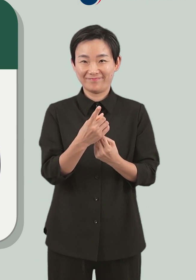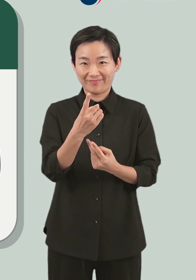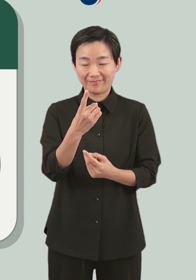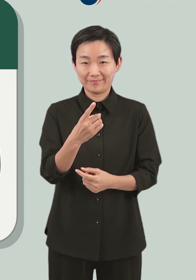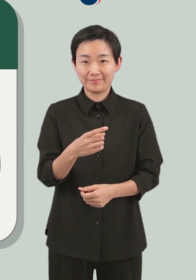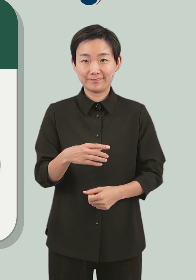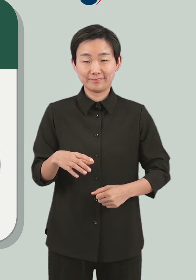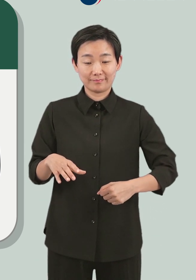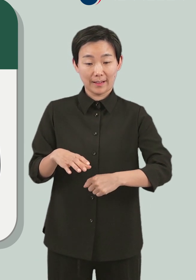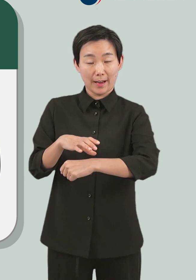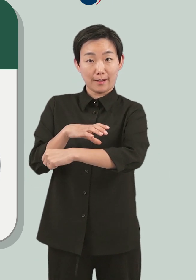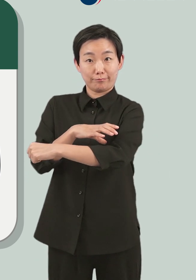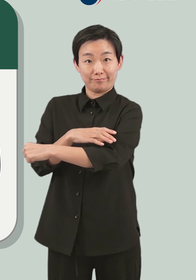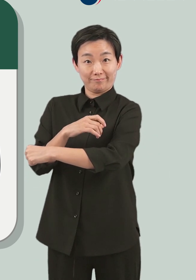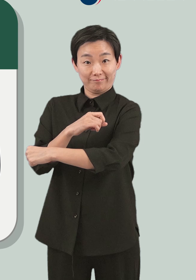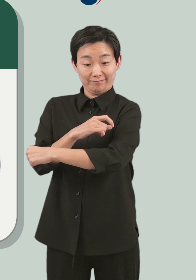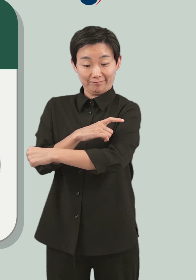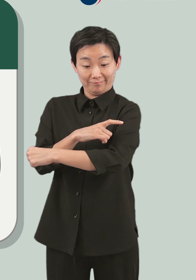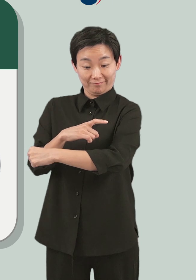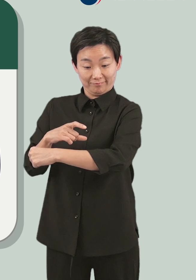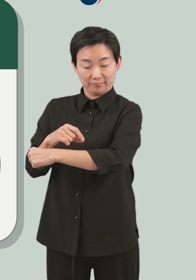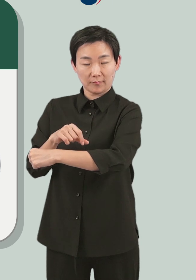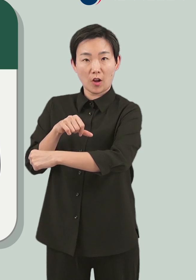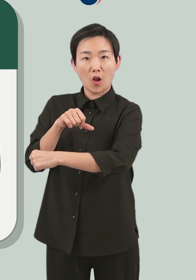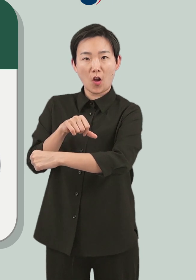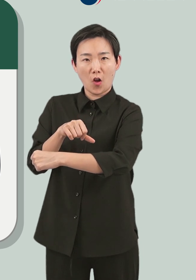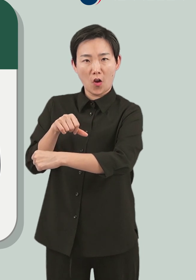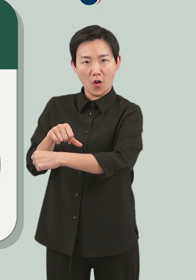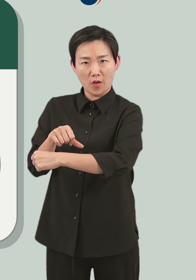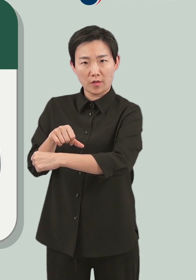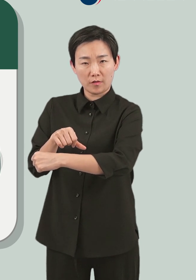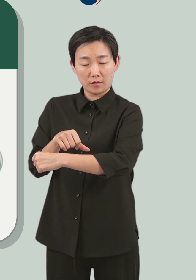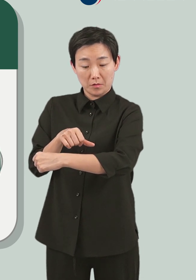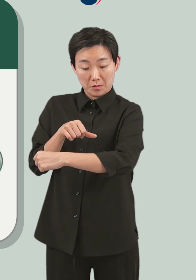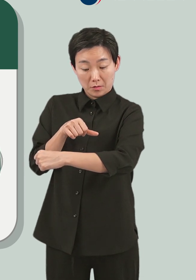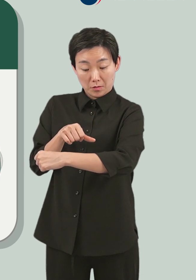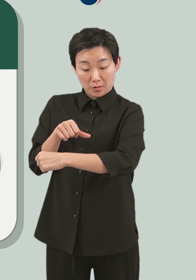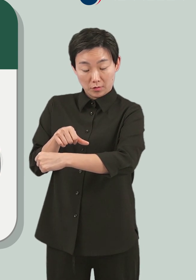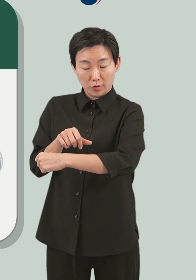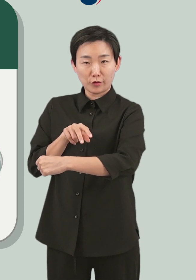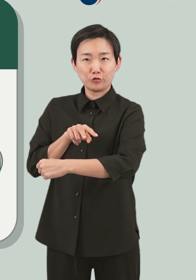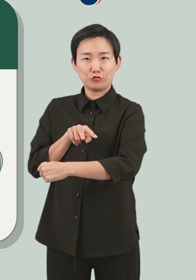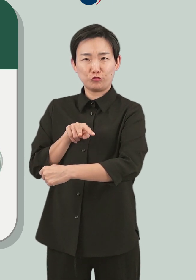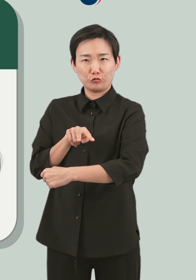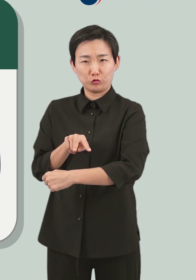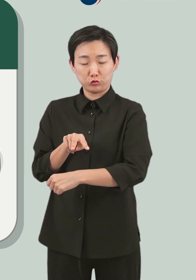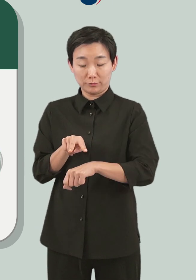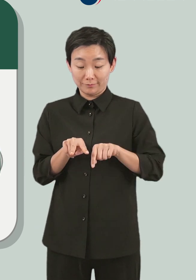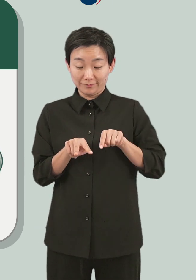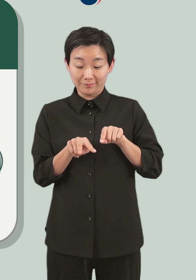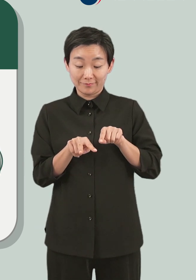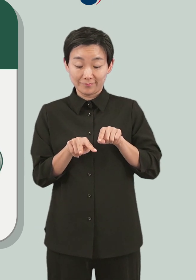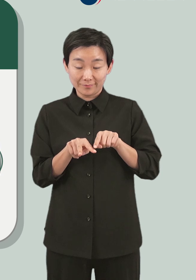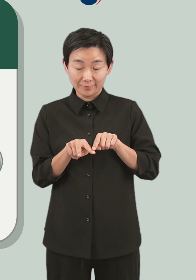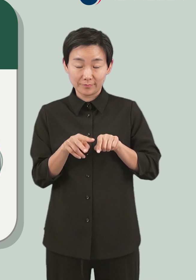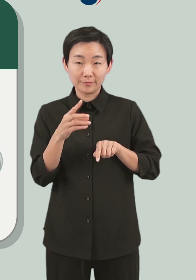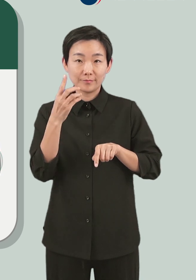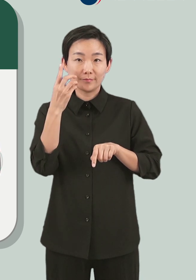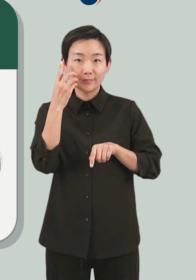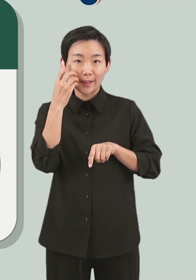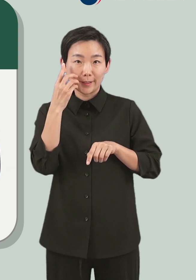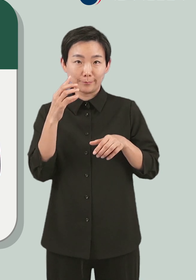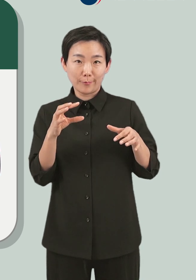컵 위에는 둥근 사각 형태의 조작부가 부착되어 있습니다. 조작부 하단에는 두 개의 버튼이 있으며